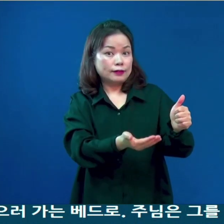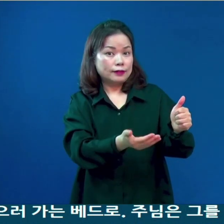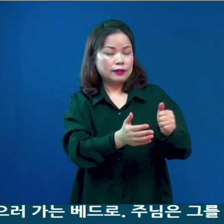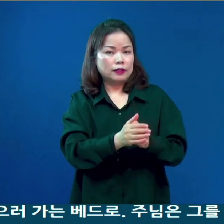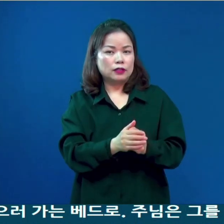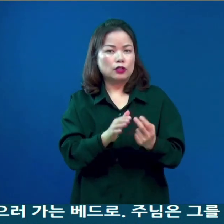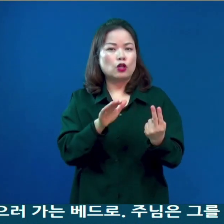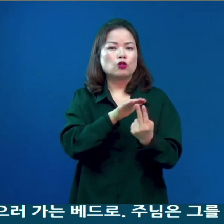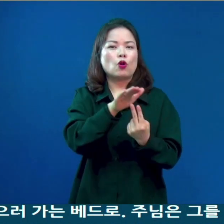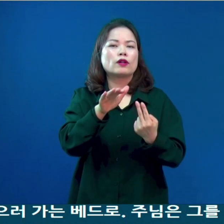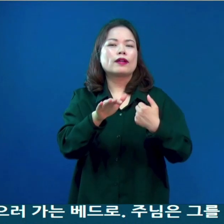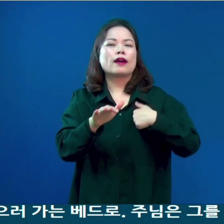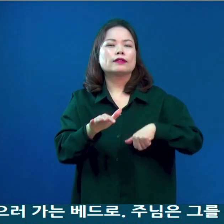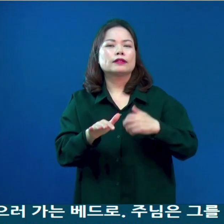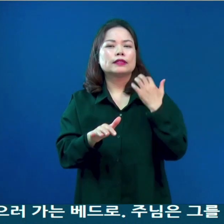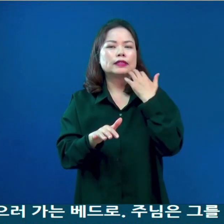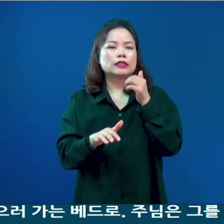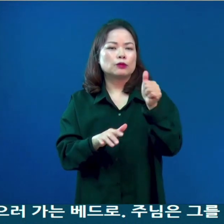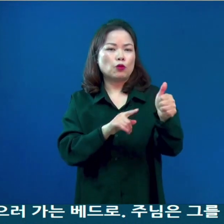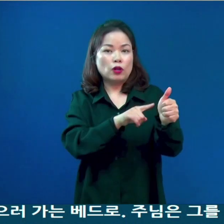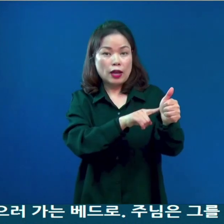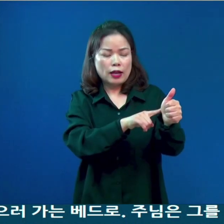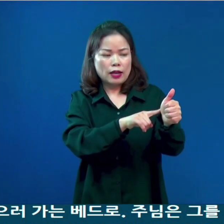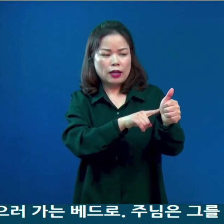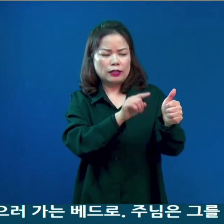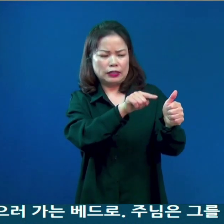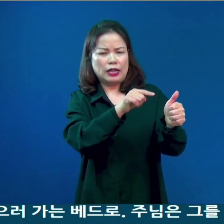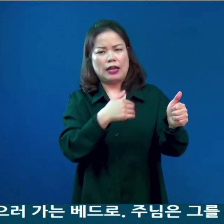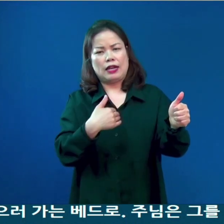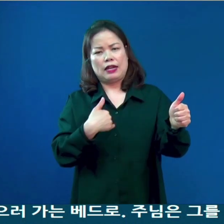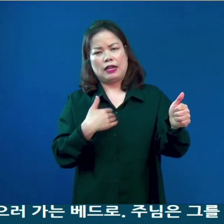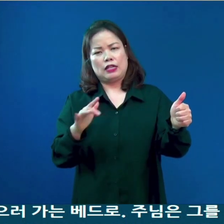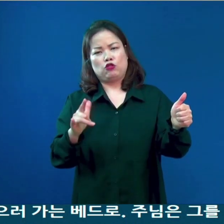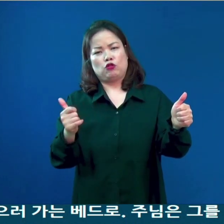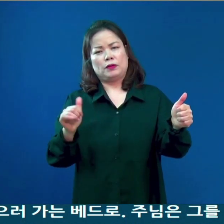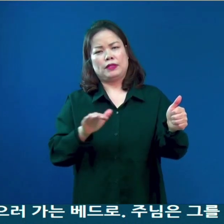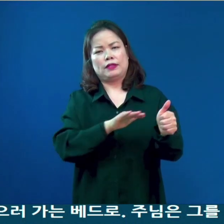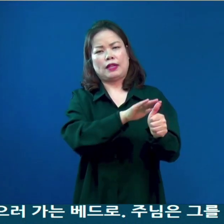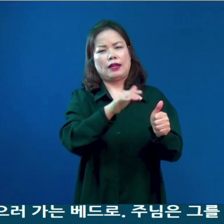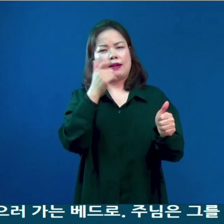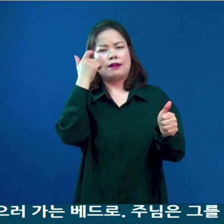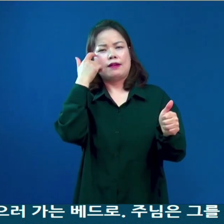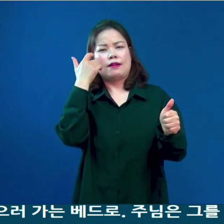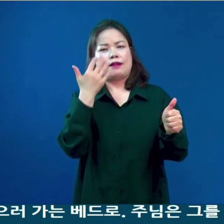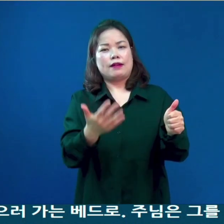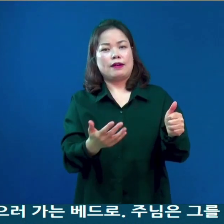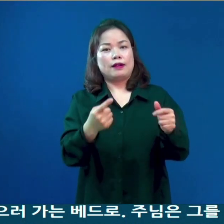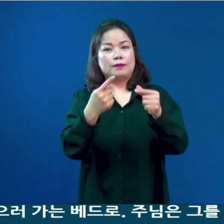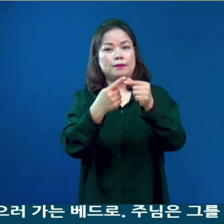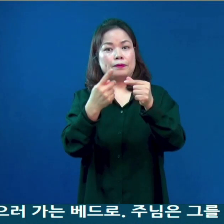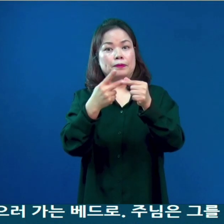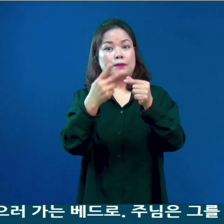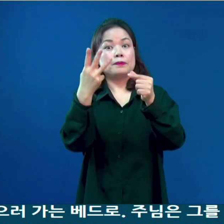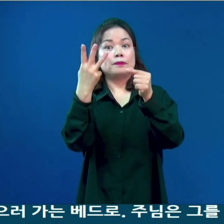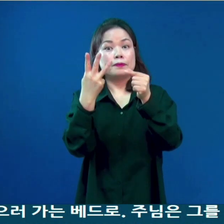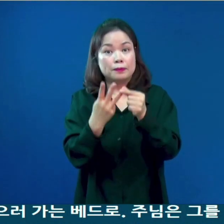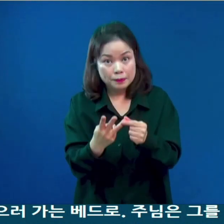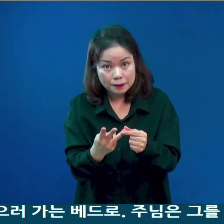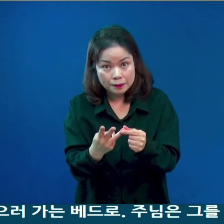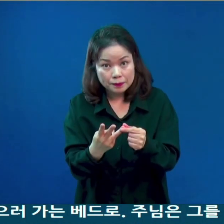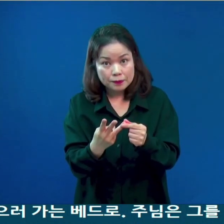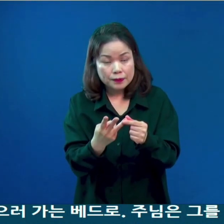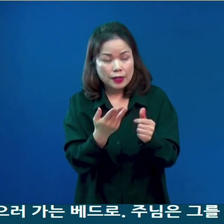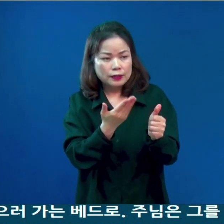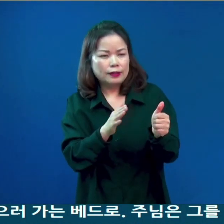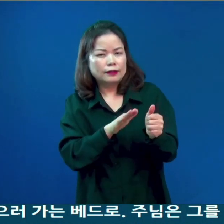요한의 아들 시몬아, 네가 나를 사랑하느냐? 세 번째 네가